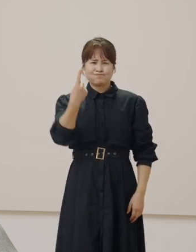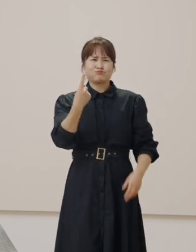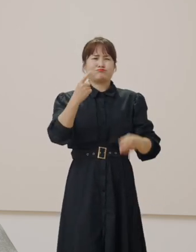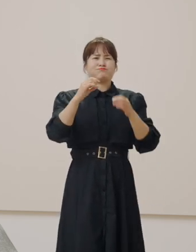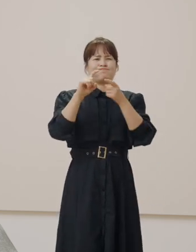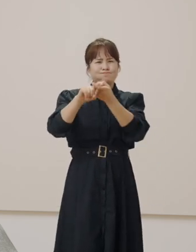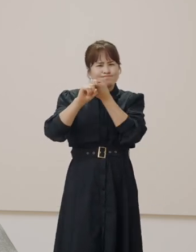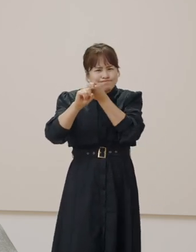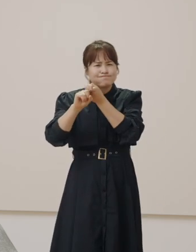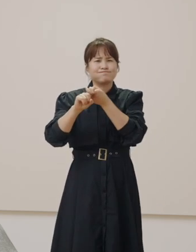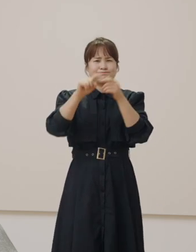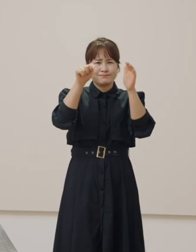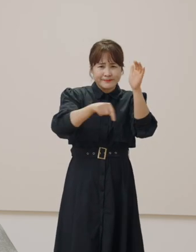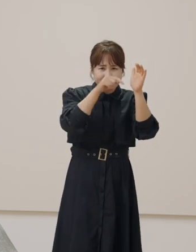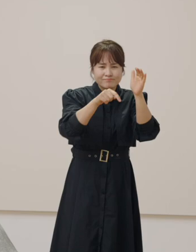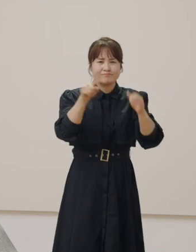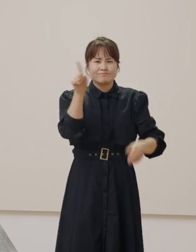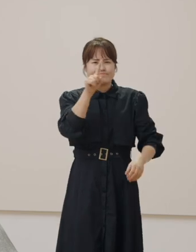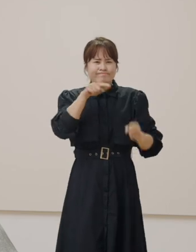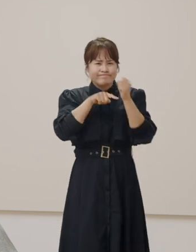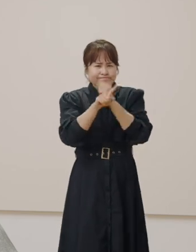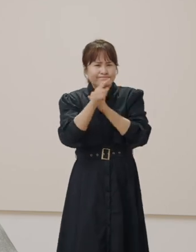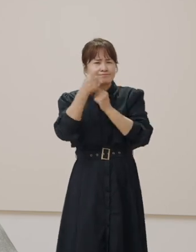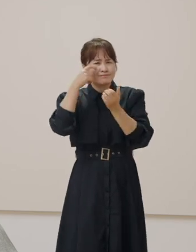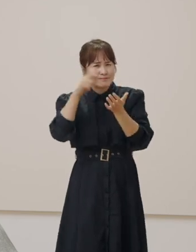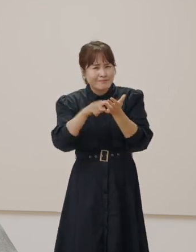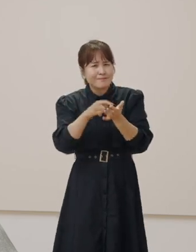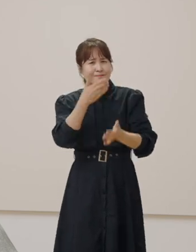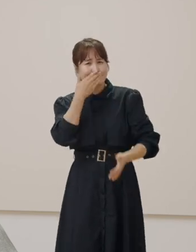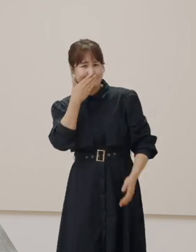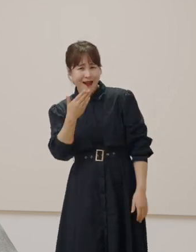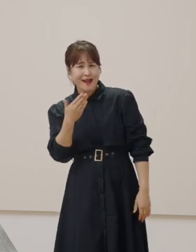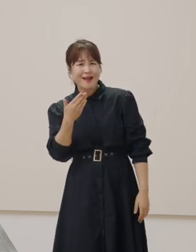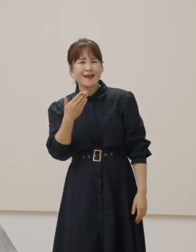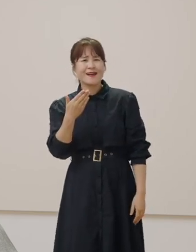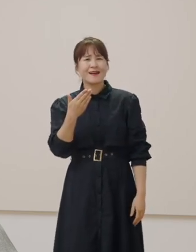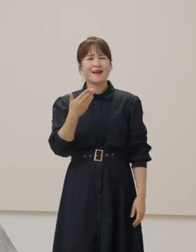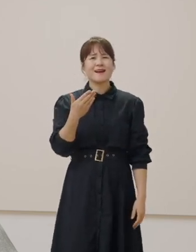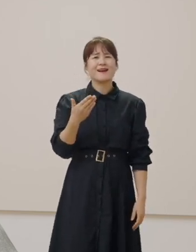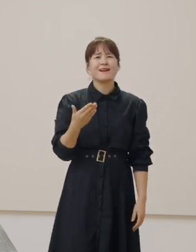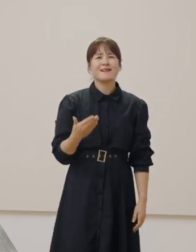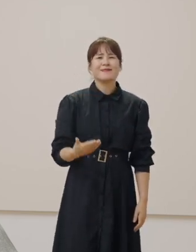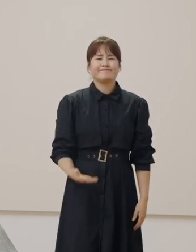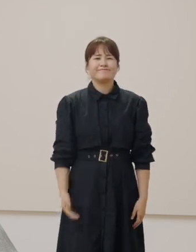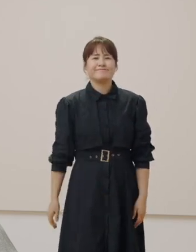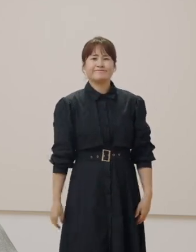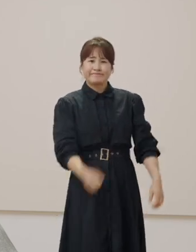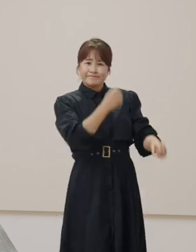새롭게 바라보며 그 속에서 어떤 의미를 찾아낼 수 있을까요?